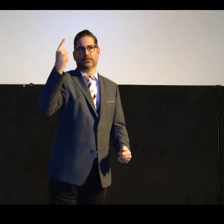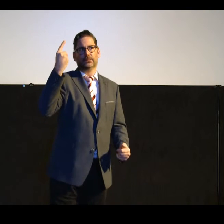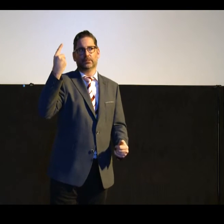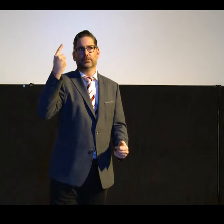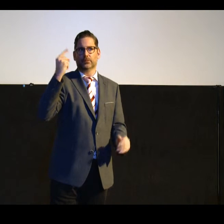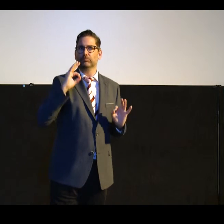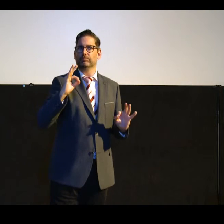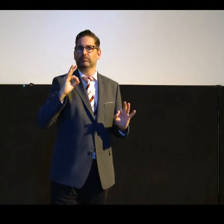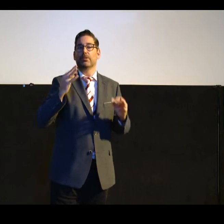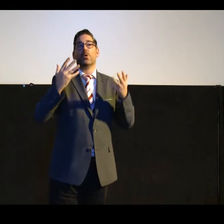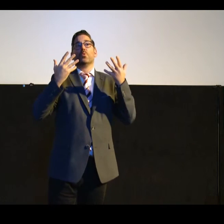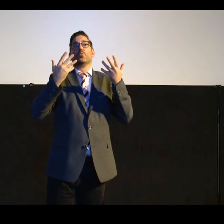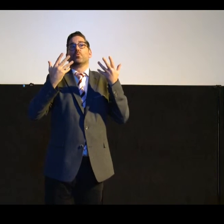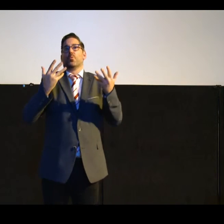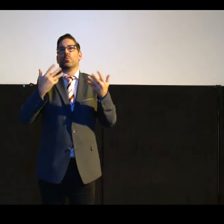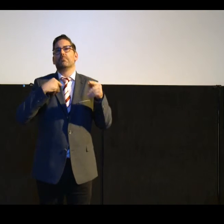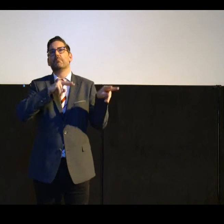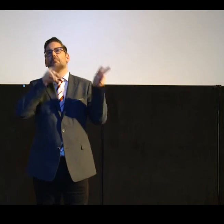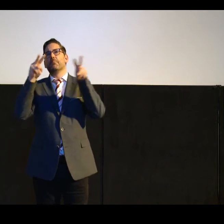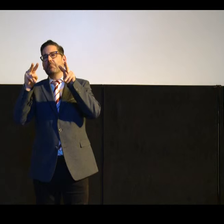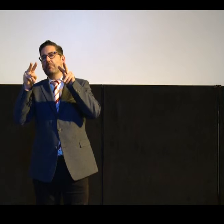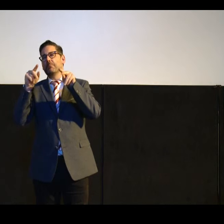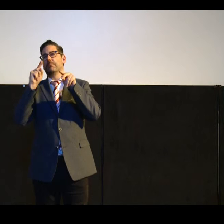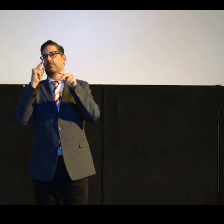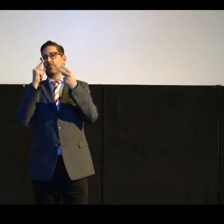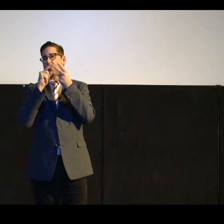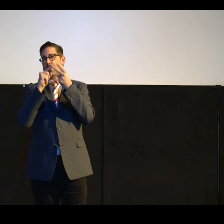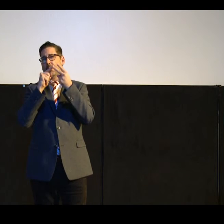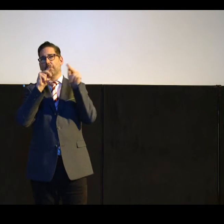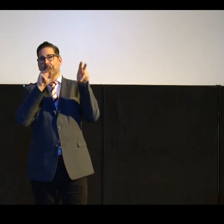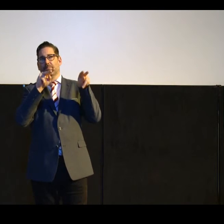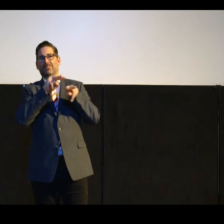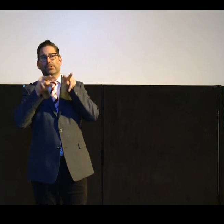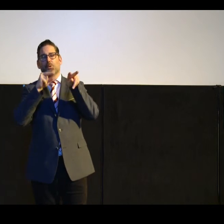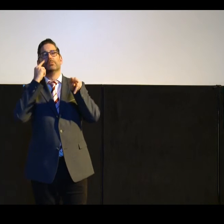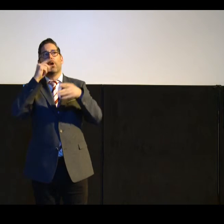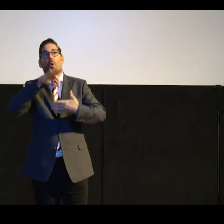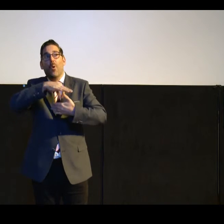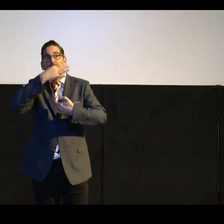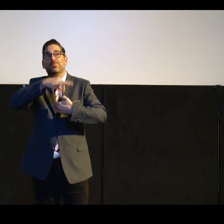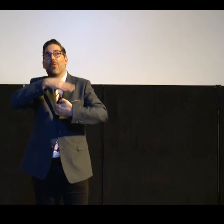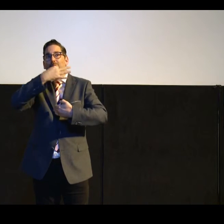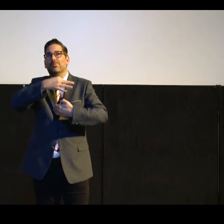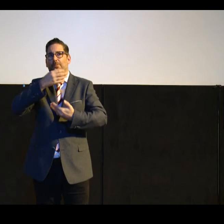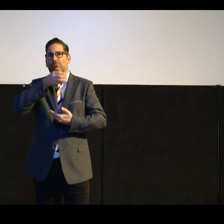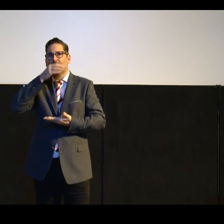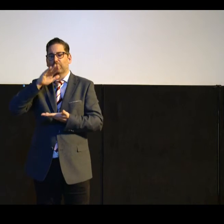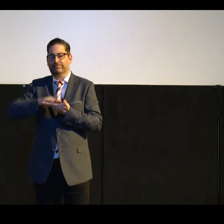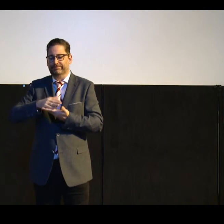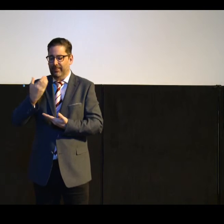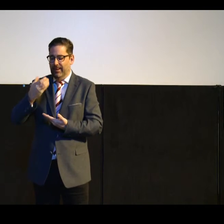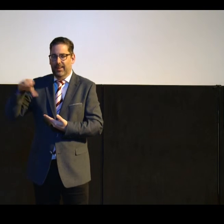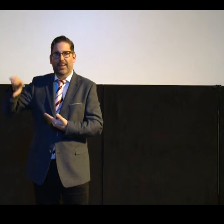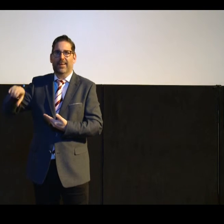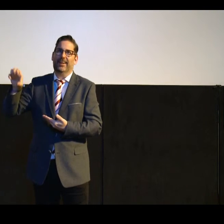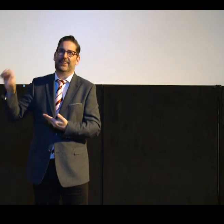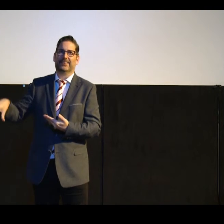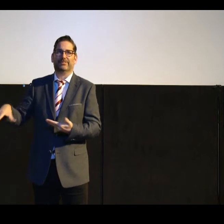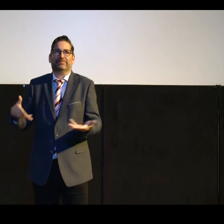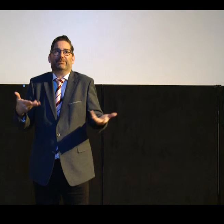asesor, y haciendo presión a todas estas entidades. Bueno, ahora el segundo vídeo, que también